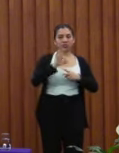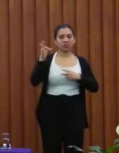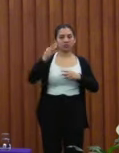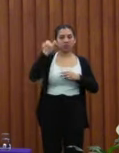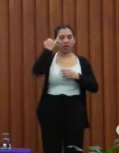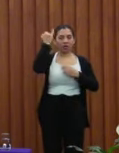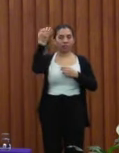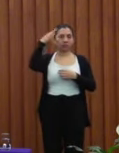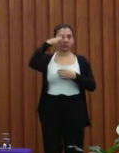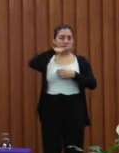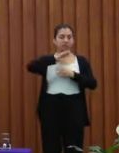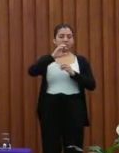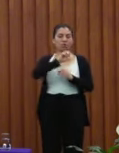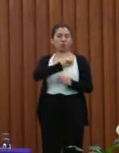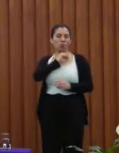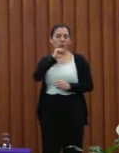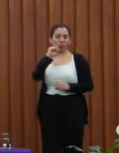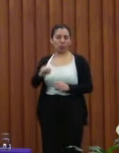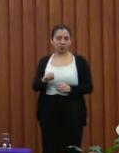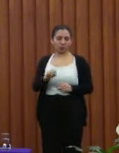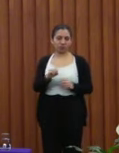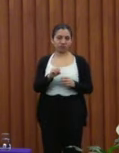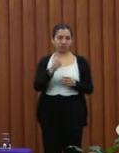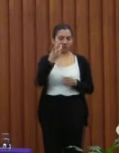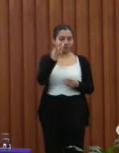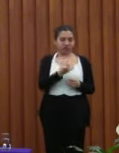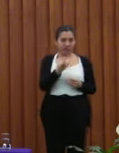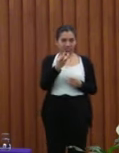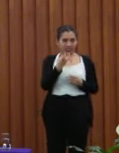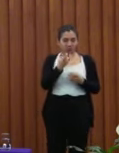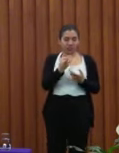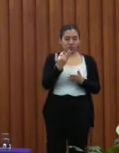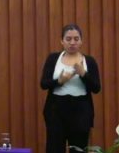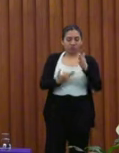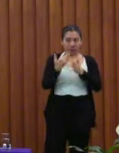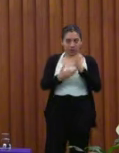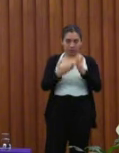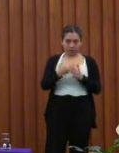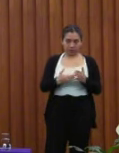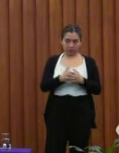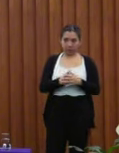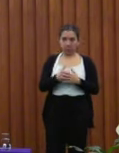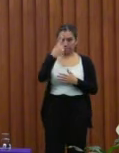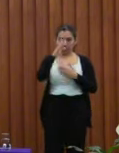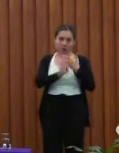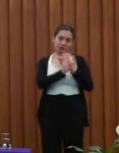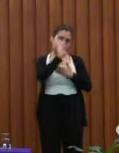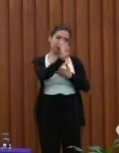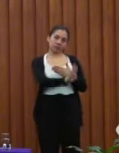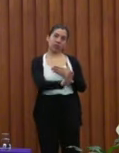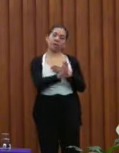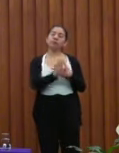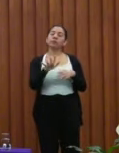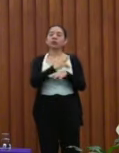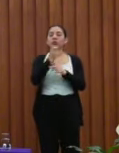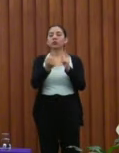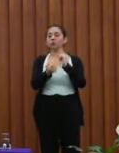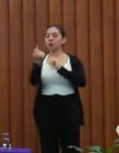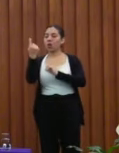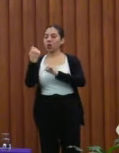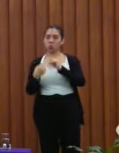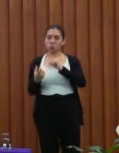¿no? Me parece que tampoco tienen esas herramientas las procuradurías, ¿no? Y por eso muchas fiscales y